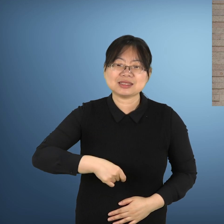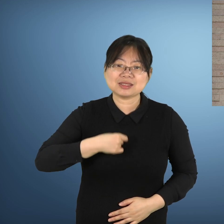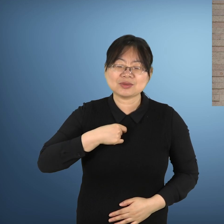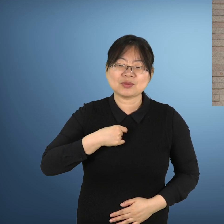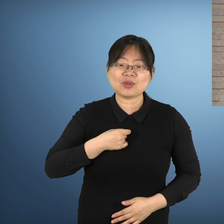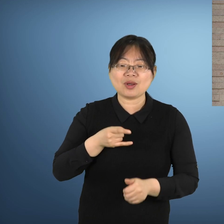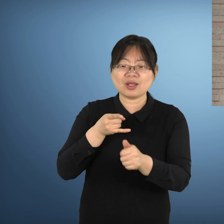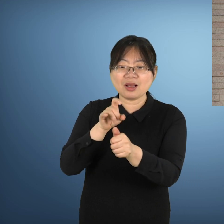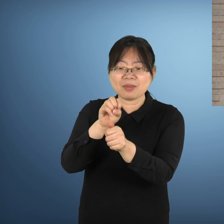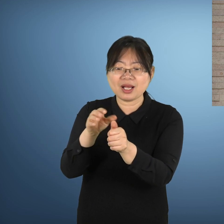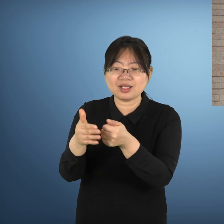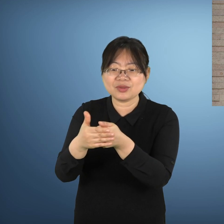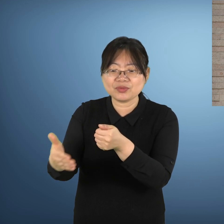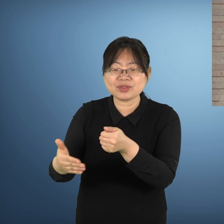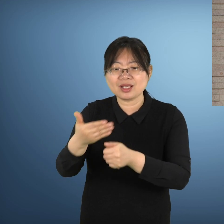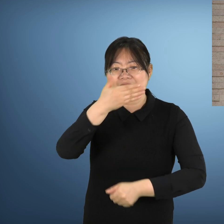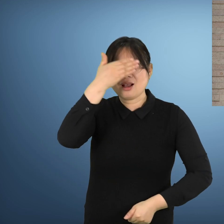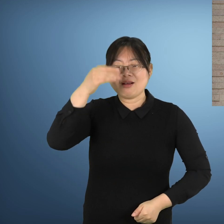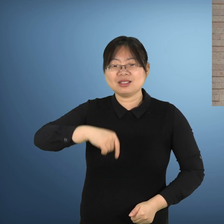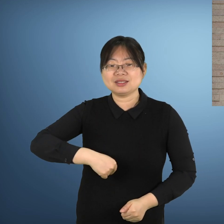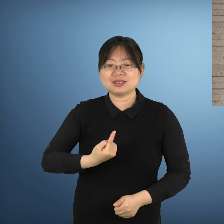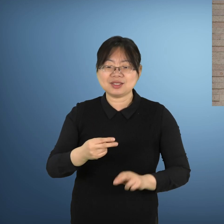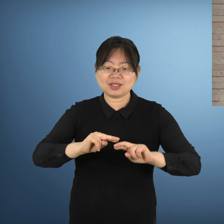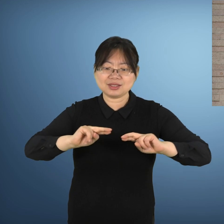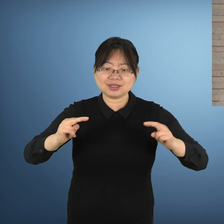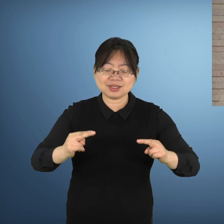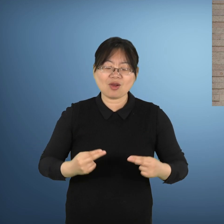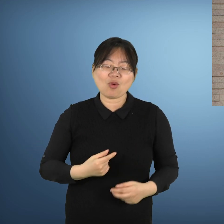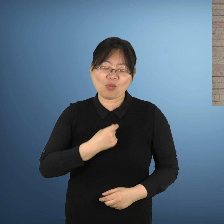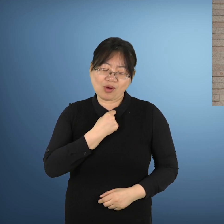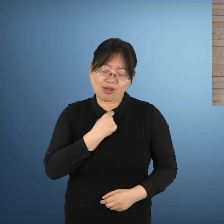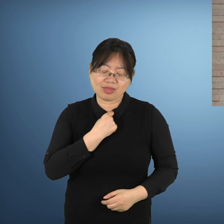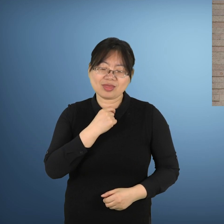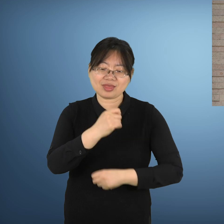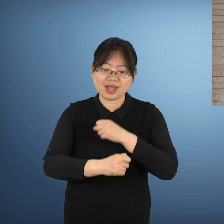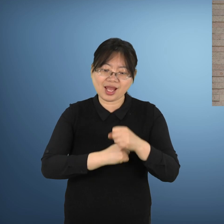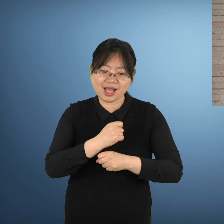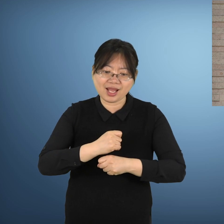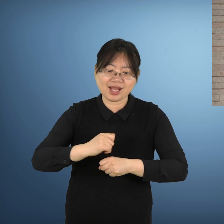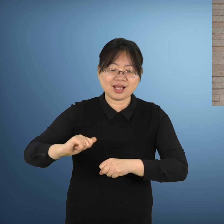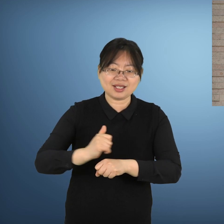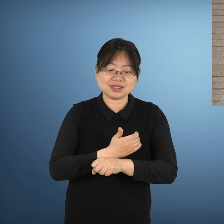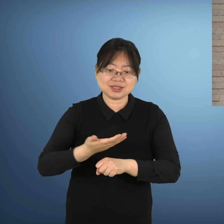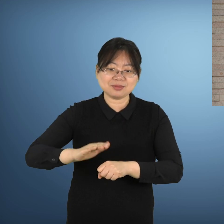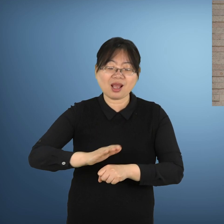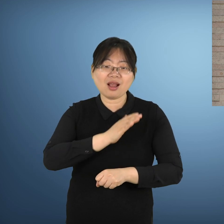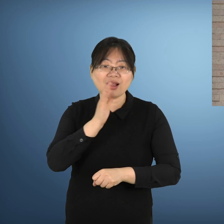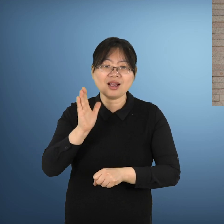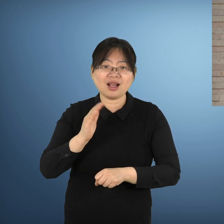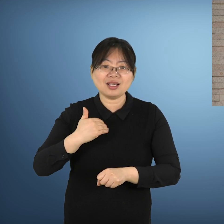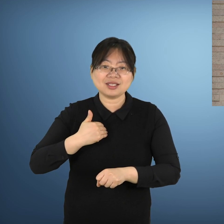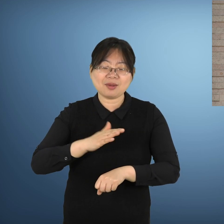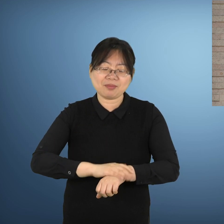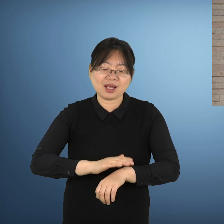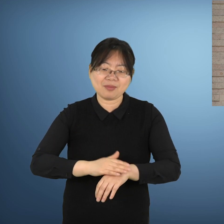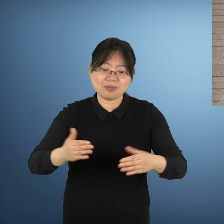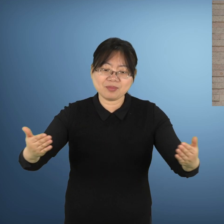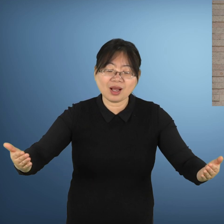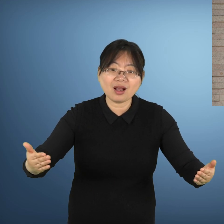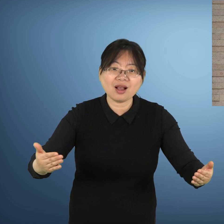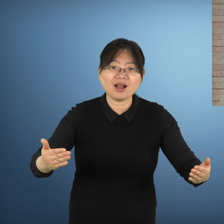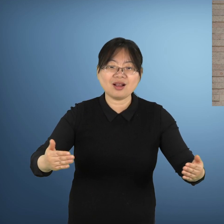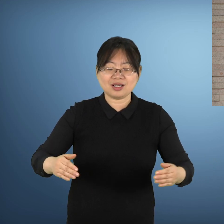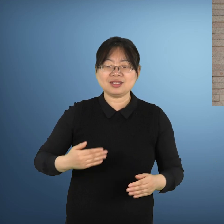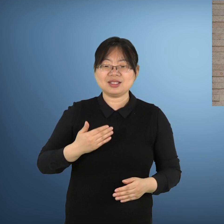이르노니 내가 젊어서는 스스로 띠띠고 원하는 곳으로 다녔거니와 늙어서는 내 팔을 벌리니 남이